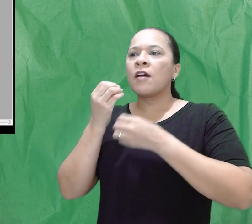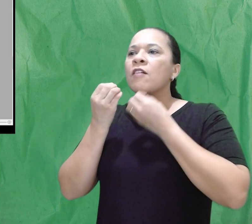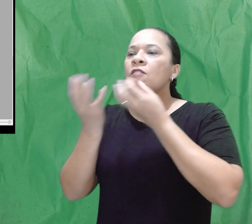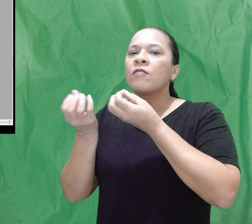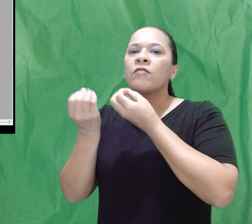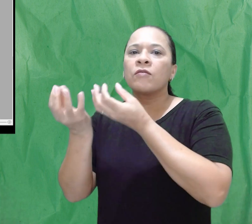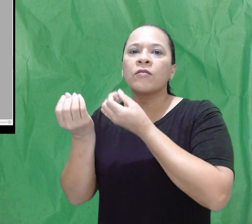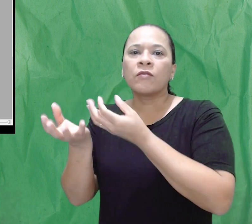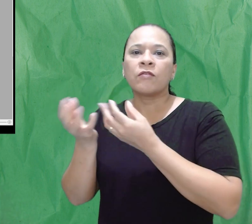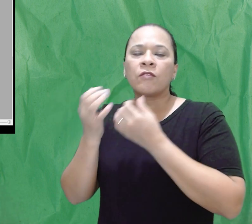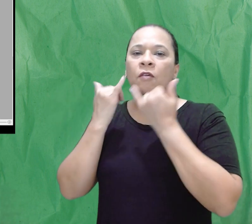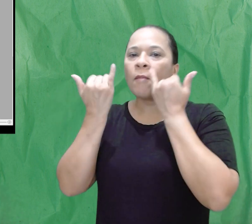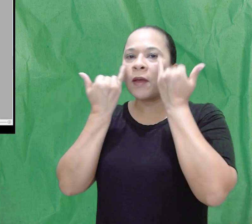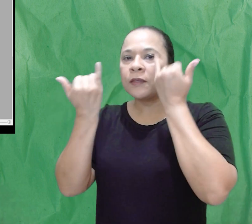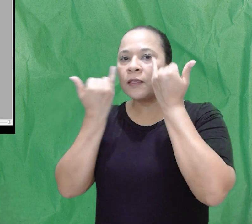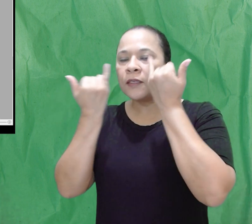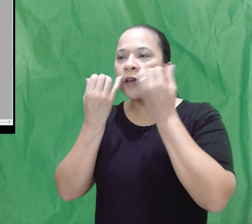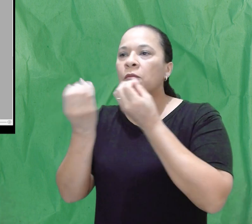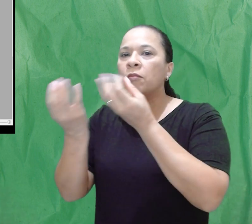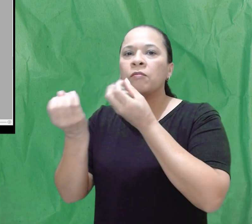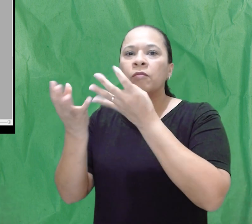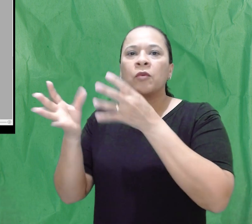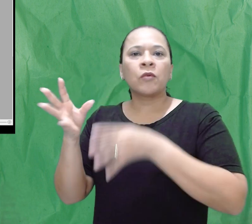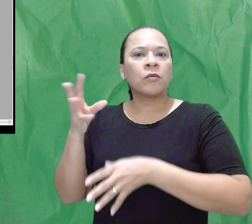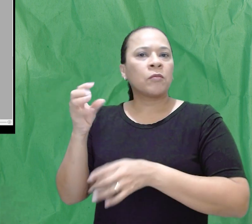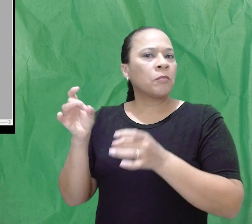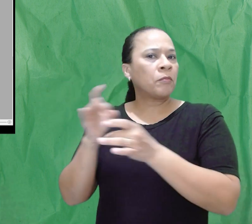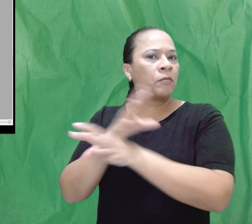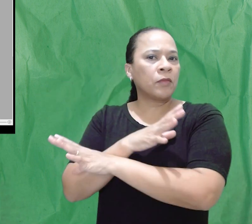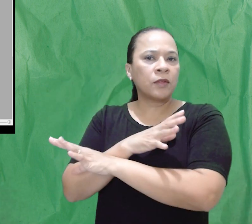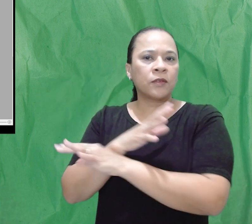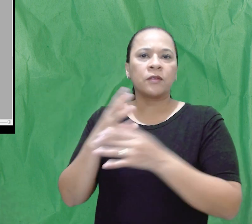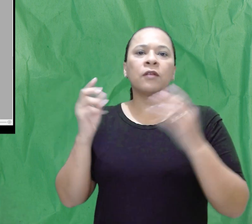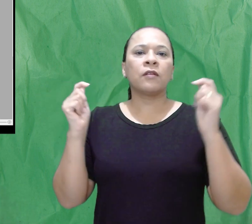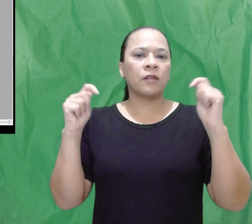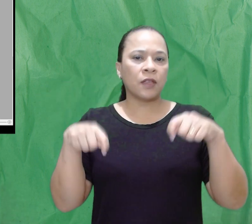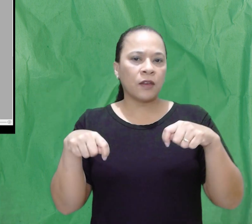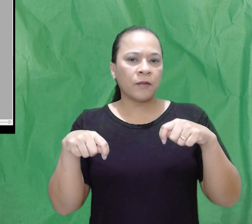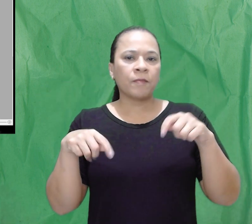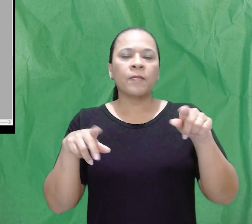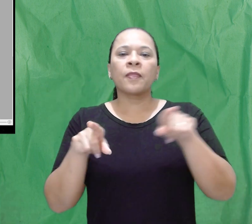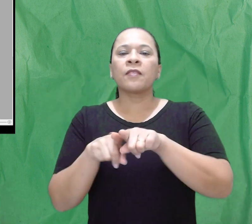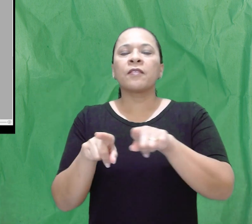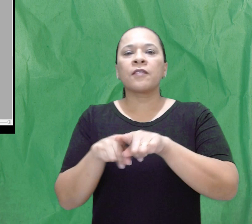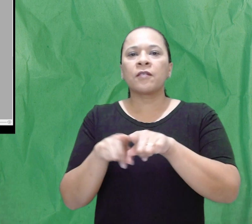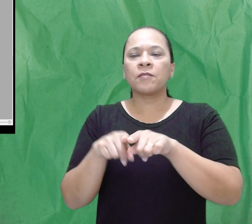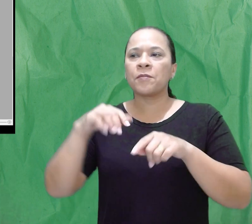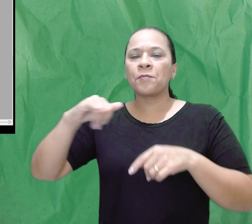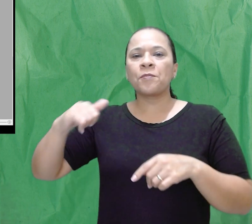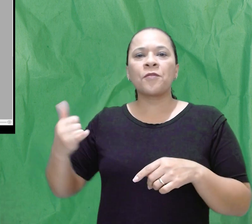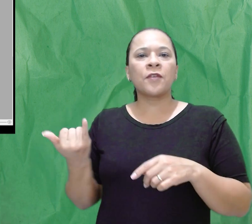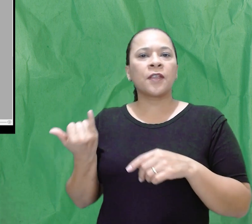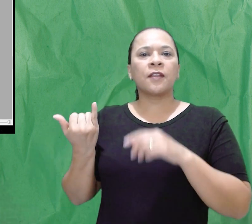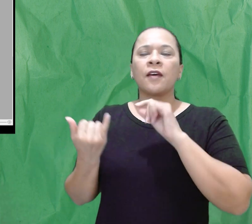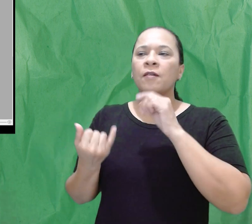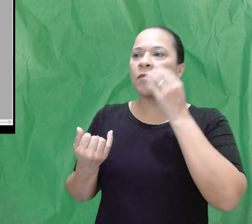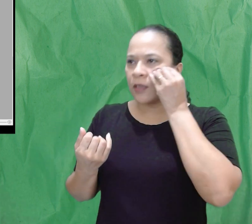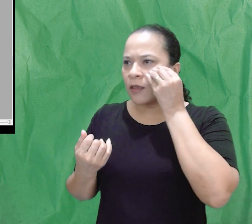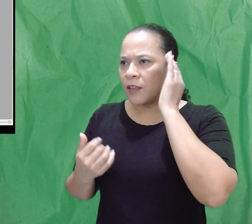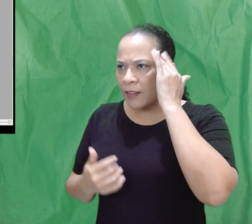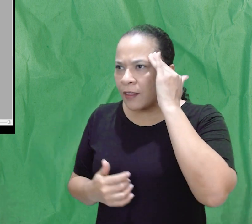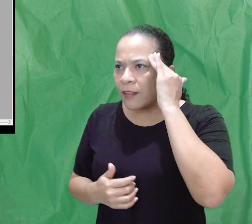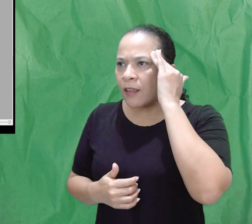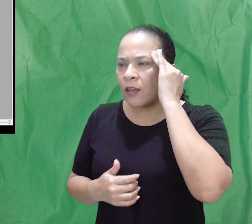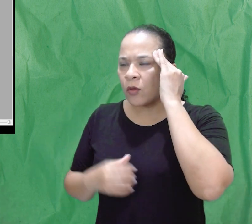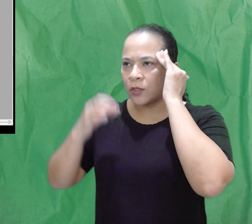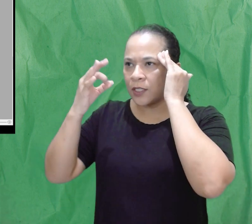uma informação completa e aproveitar para conferir se o cliente compreendeu essa